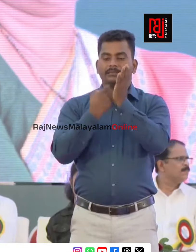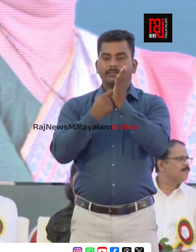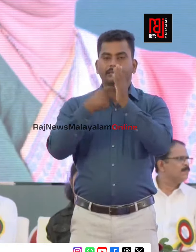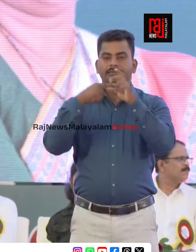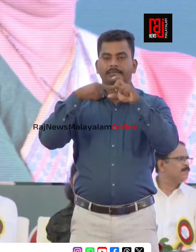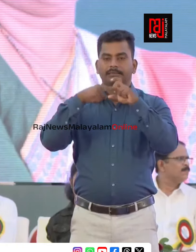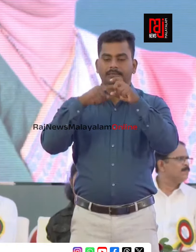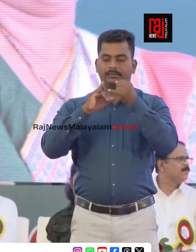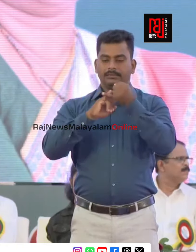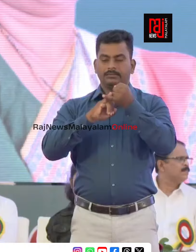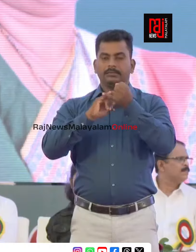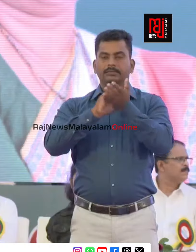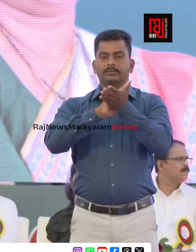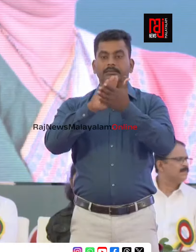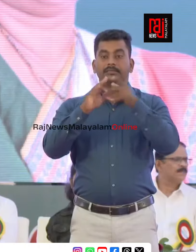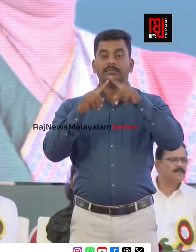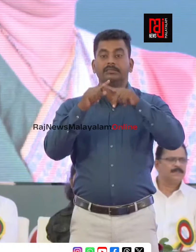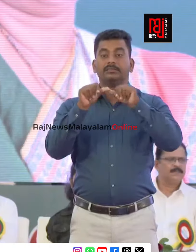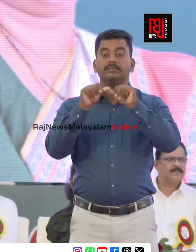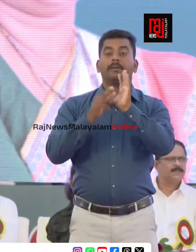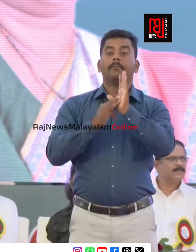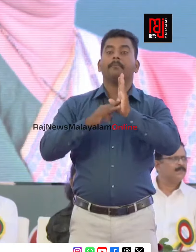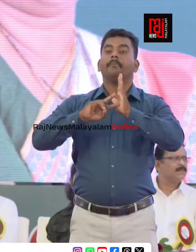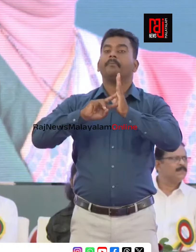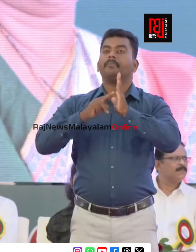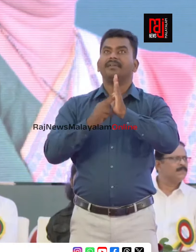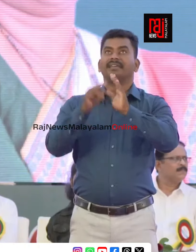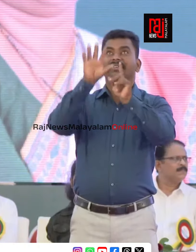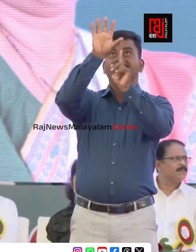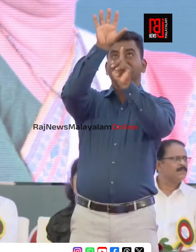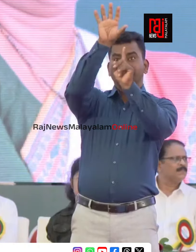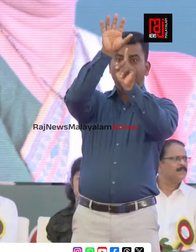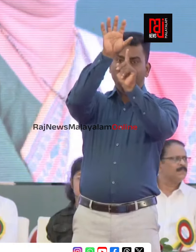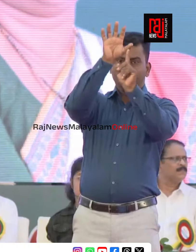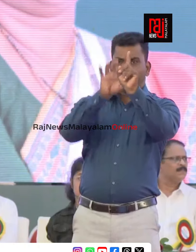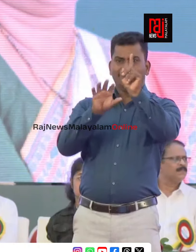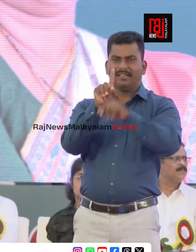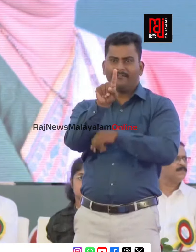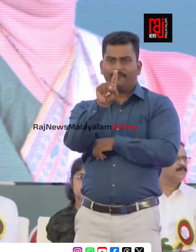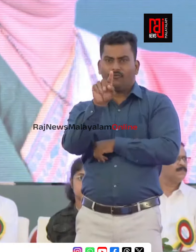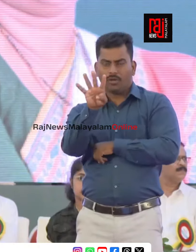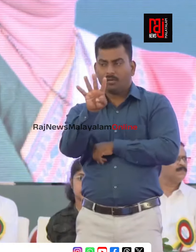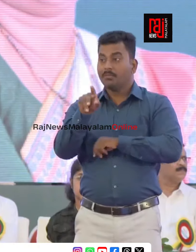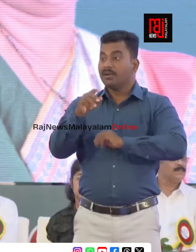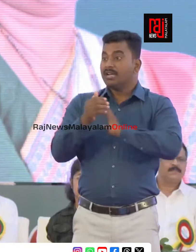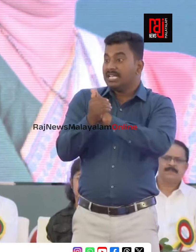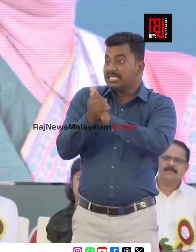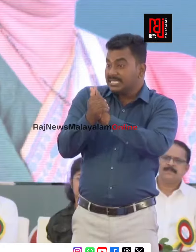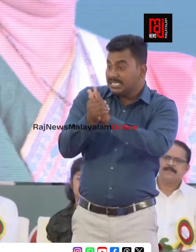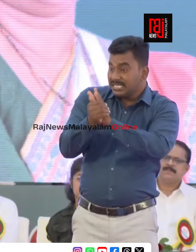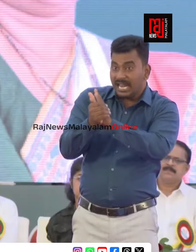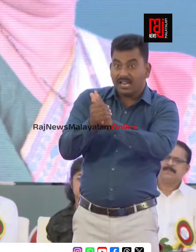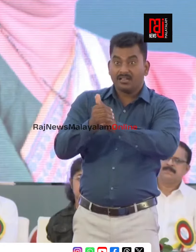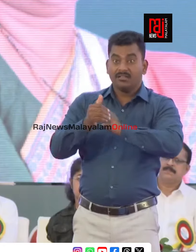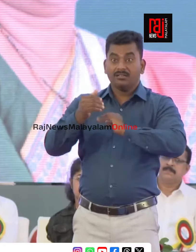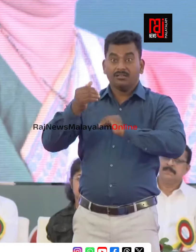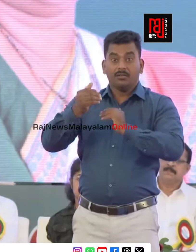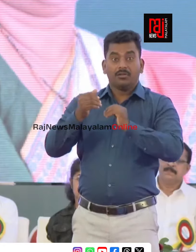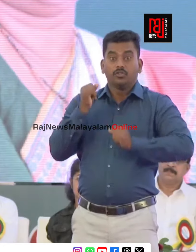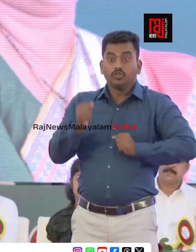ജില്ലയിലും കലാമേഖലയിൽ നിന്നും കായിക മേഖലയിൽ നിന്നുമുള്ള 5 പേർക്ക്